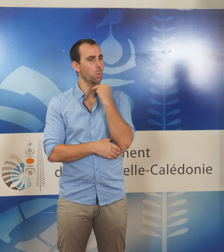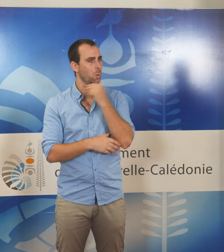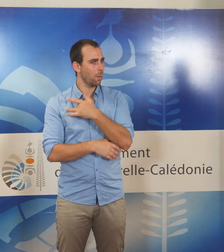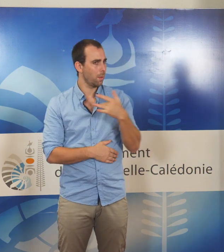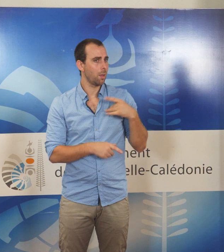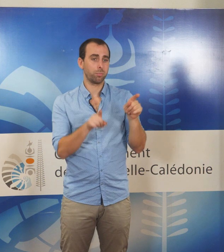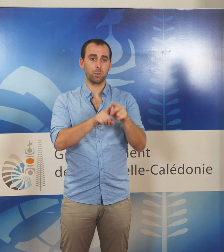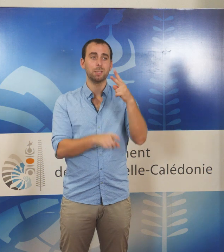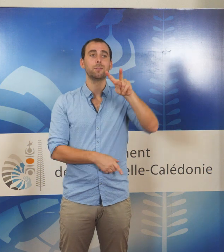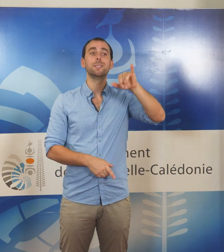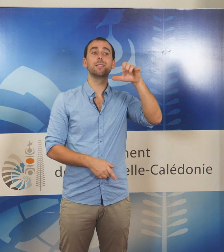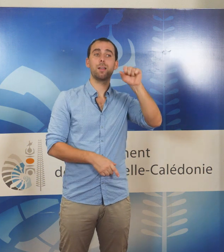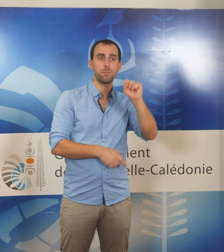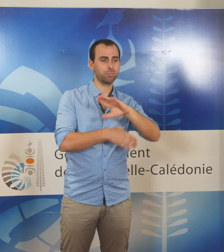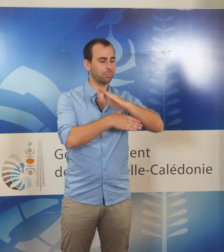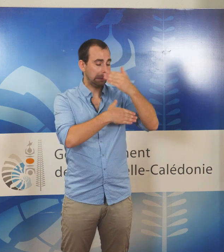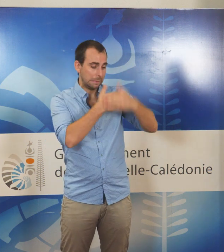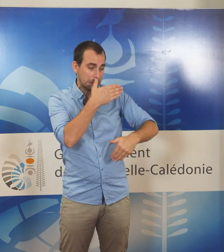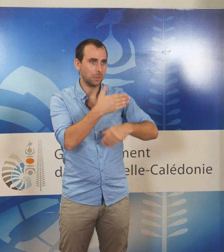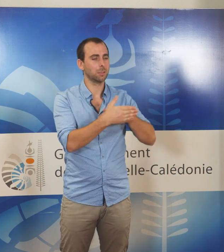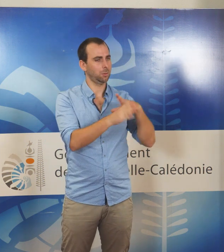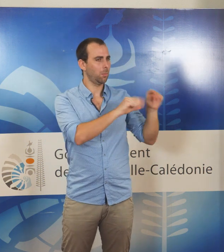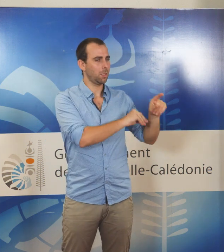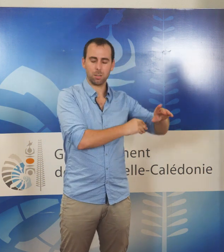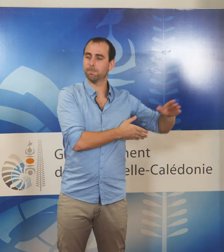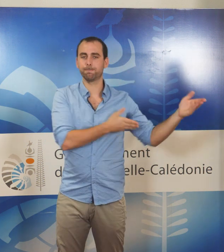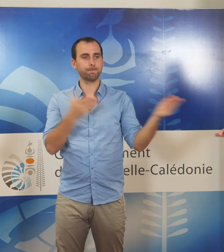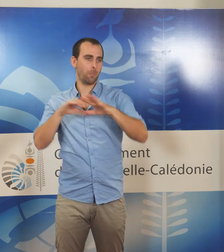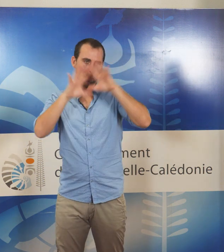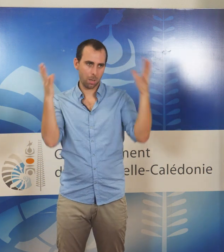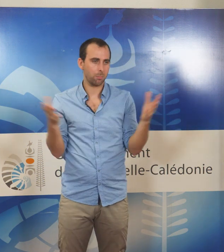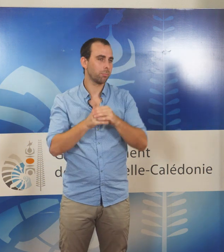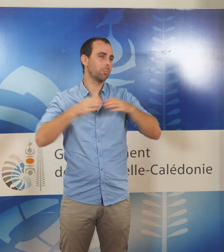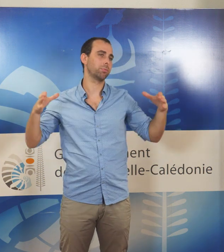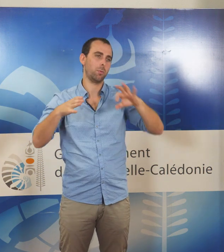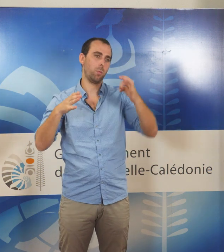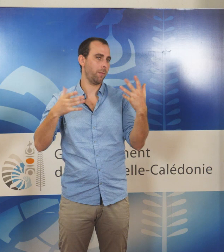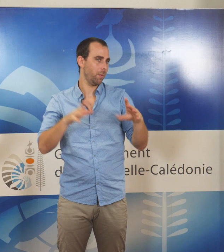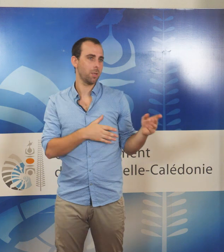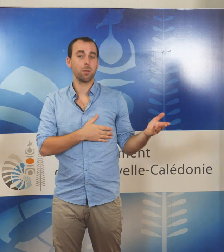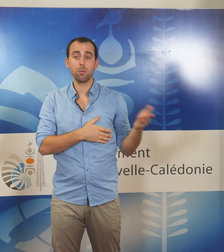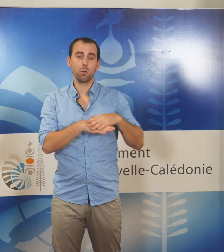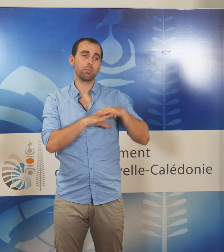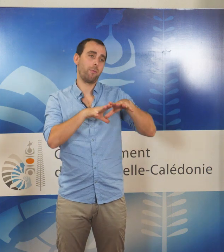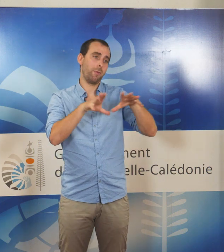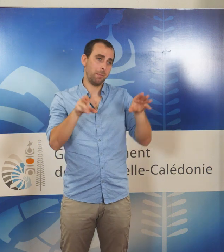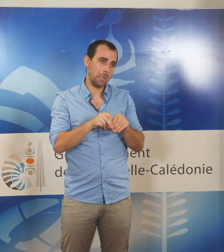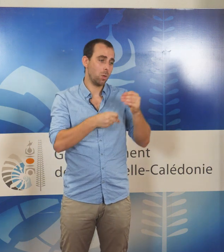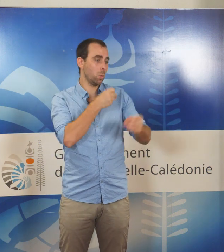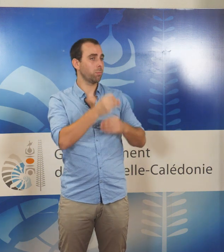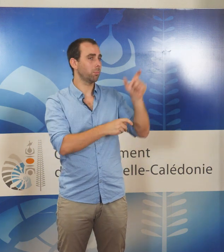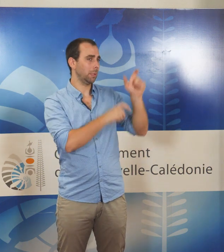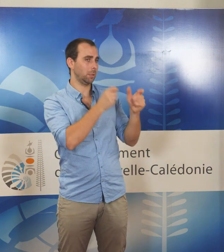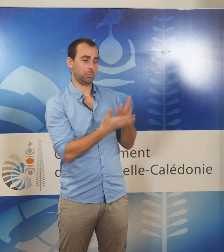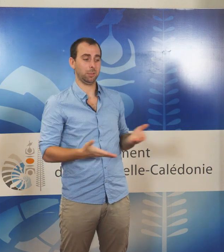visa sur place. Je pense que la plus grande partie a été rapatriée. Par contre, pour ce qui est des familles ou des personnes qui sont en difficulté financière, et je